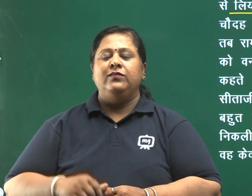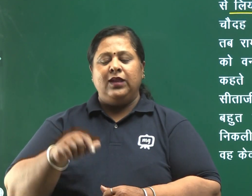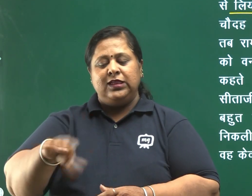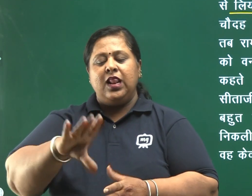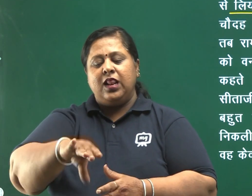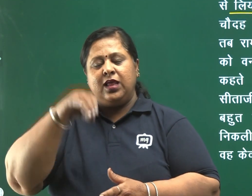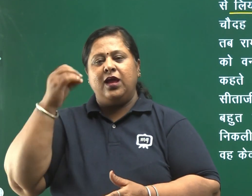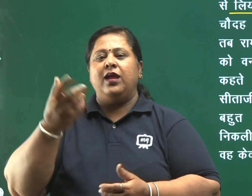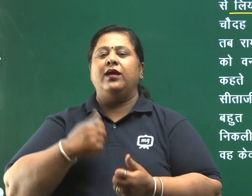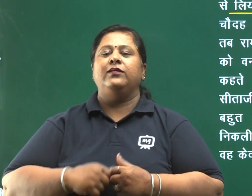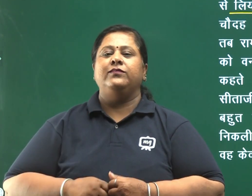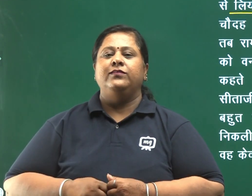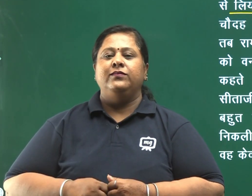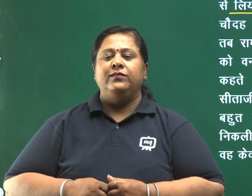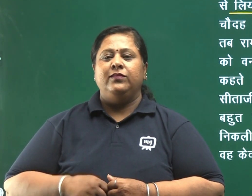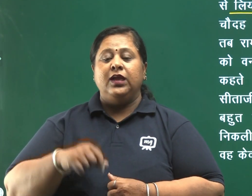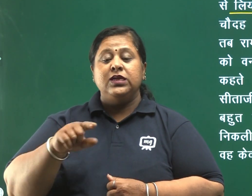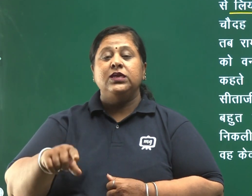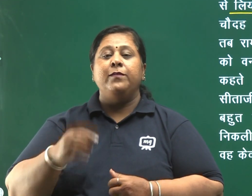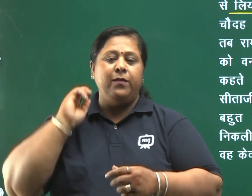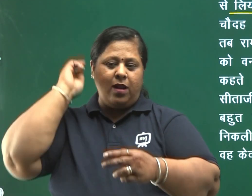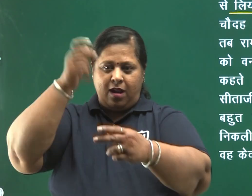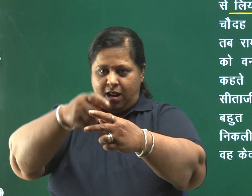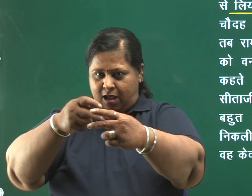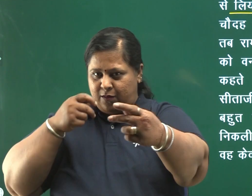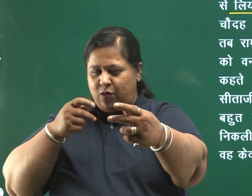से लिया गया है। जब राम को